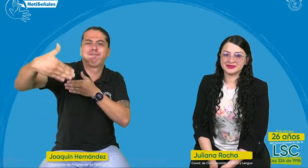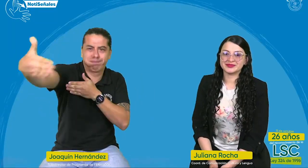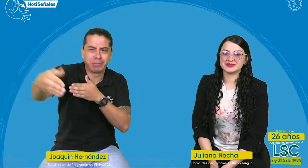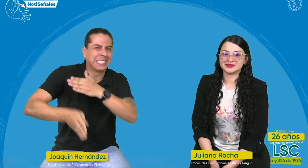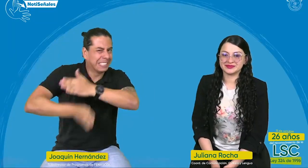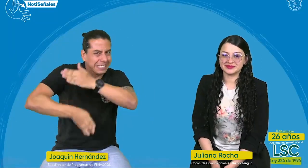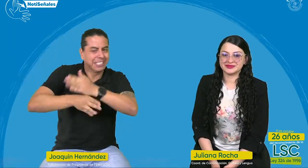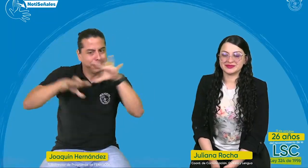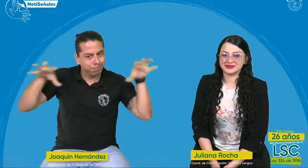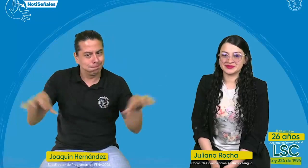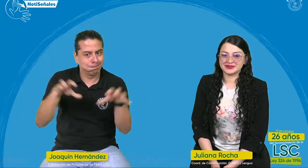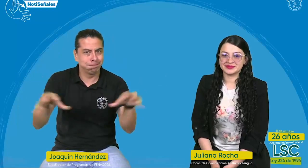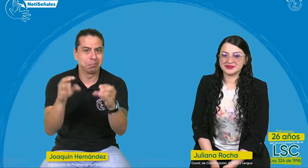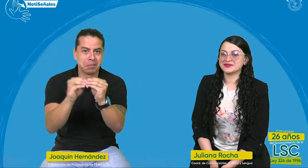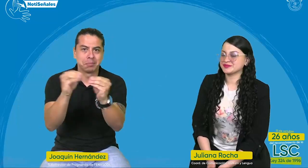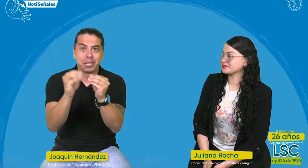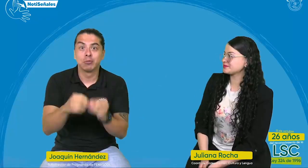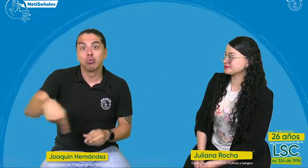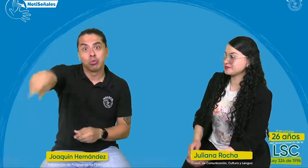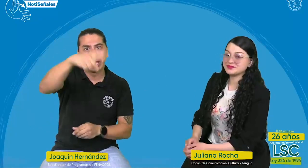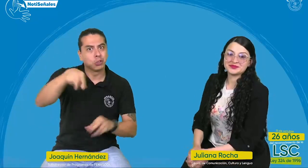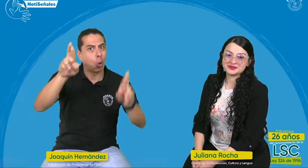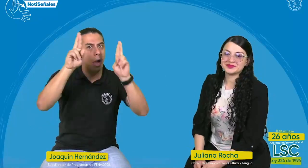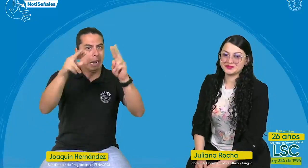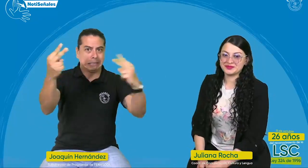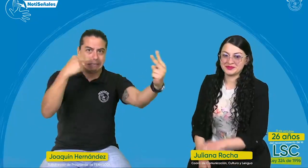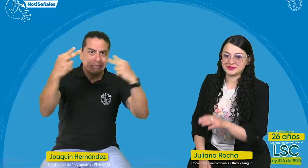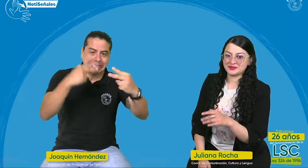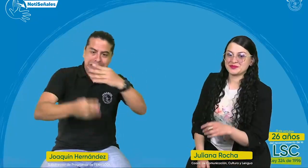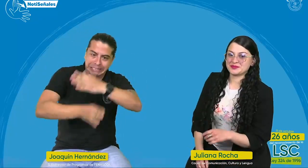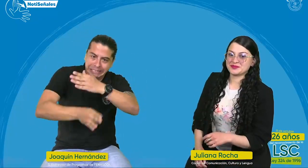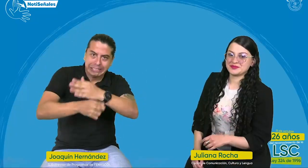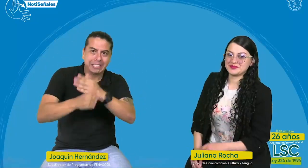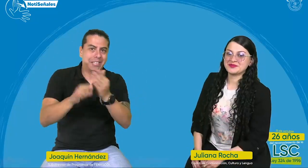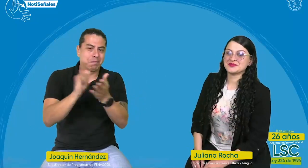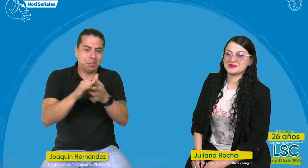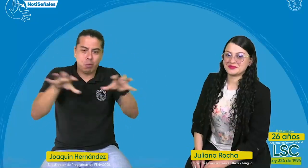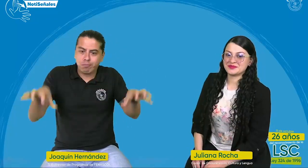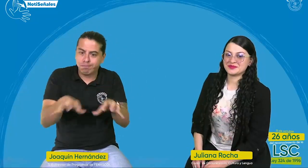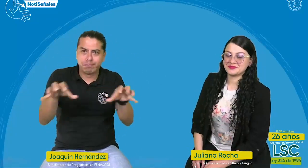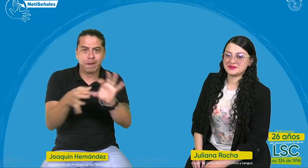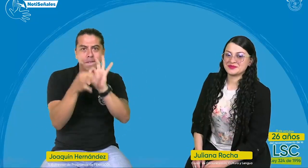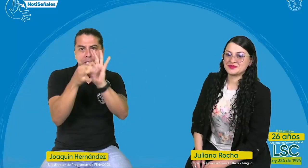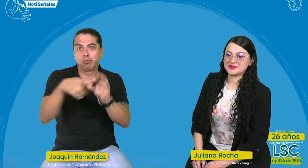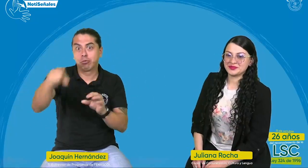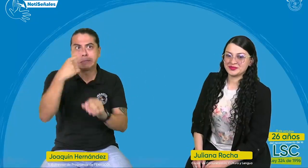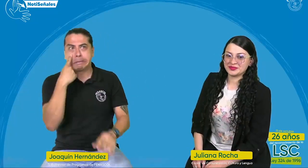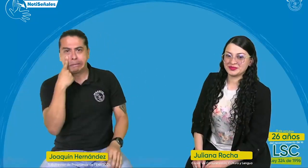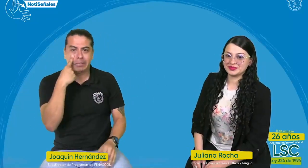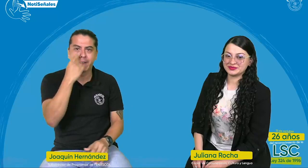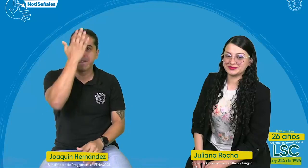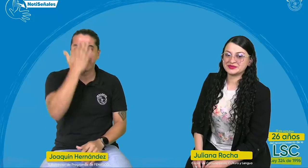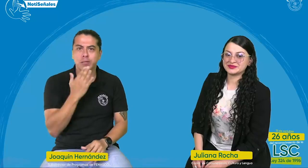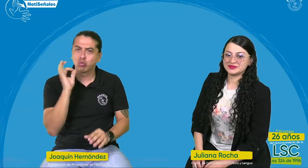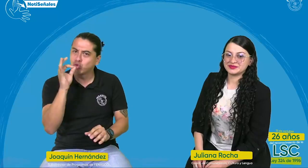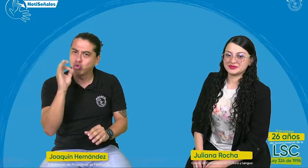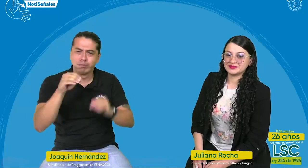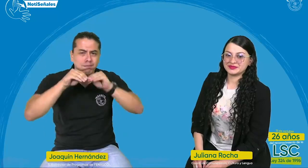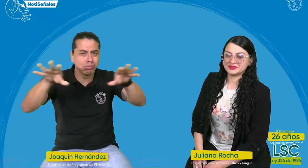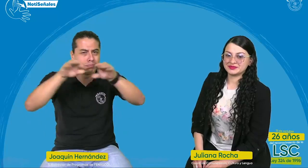congreso ahora estamos con el encuentro de planeación lingüística con todo lo que viene de ahora en adelante los invitamos a que ustedes sigan pendientes